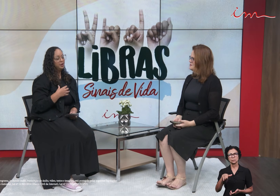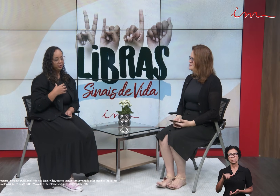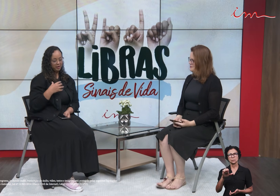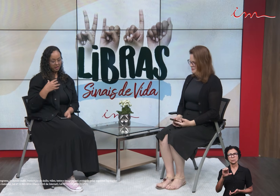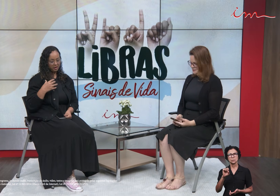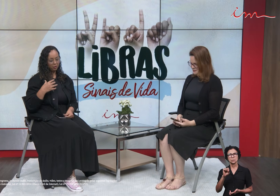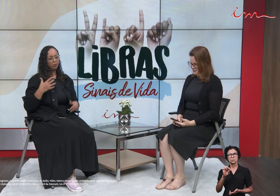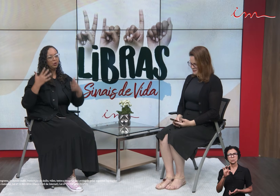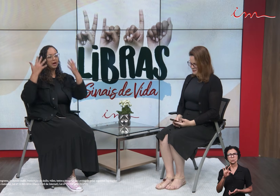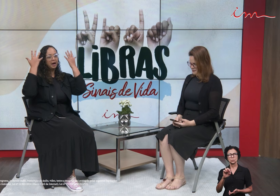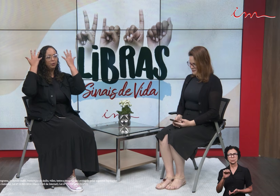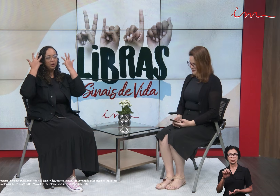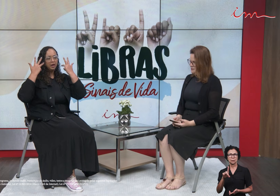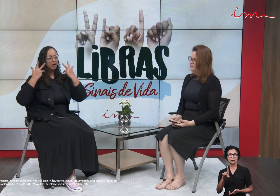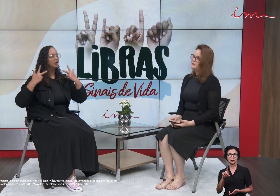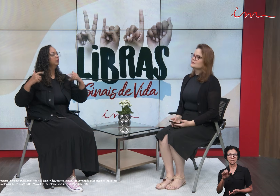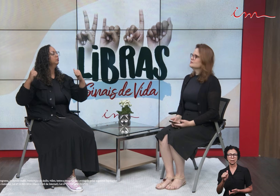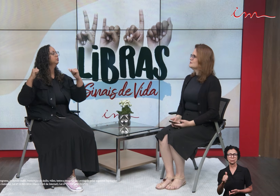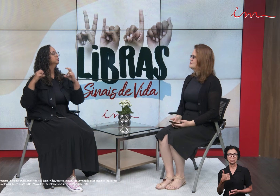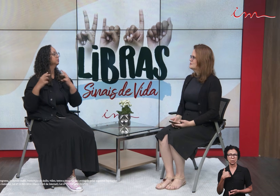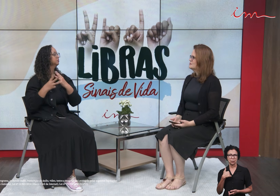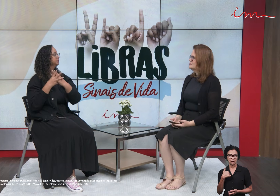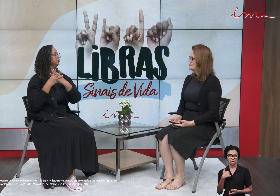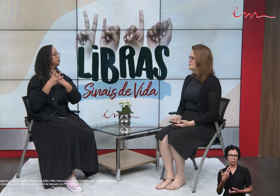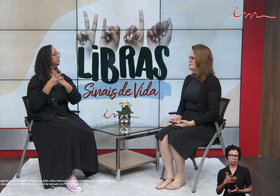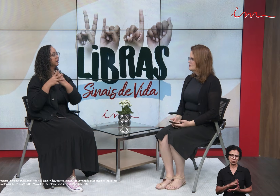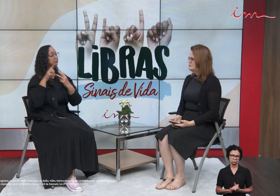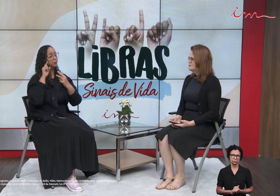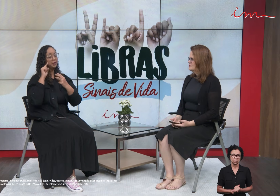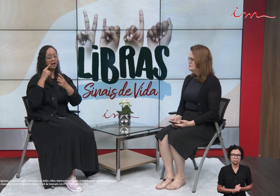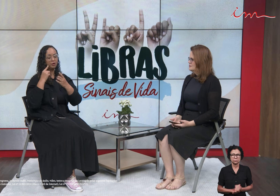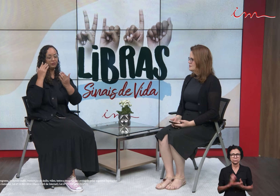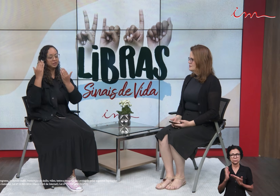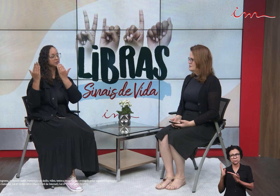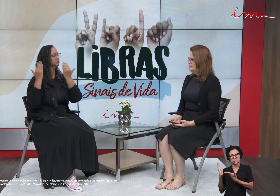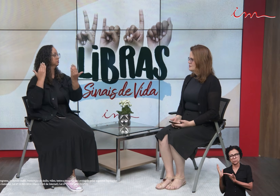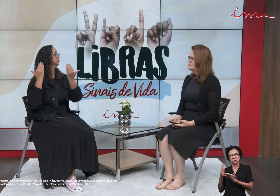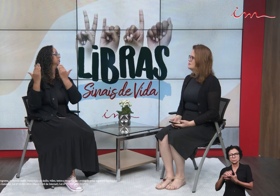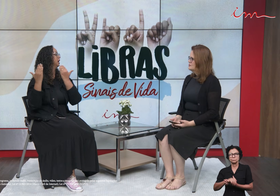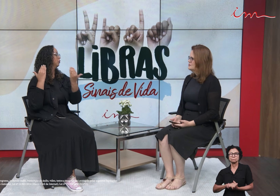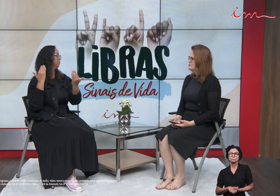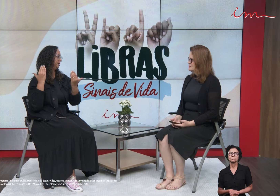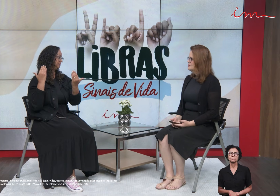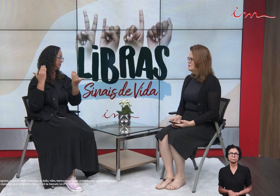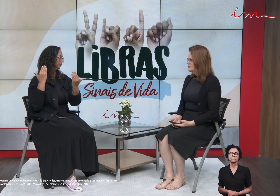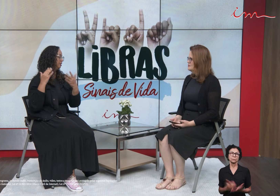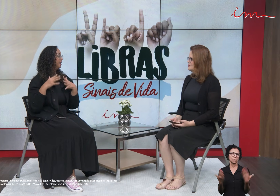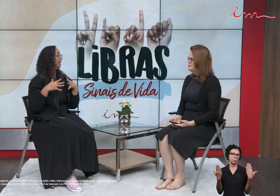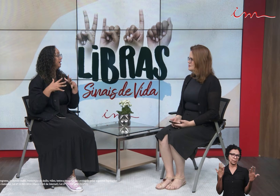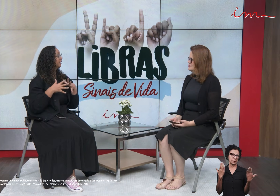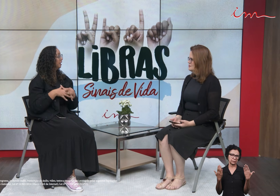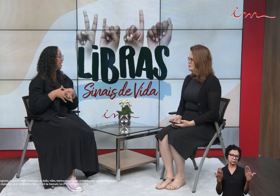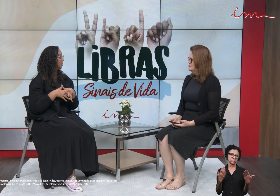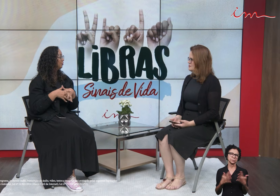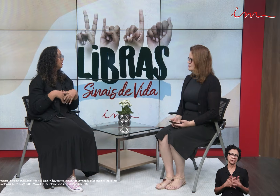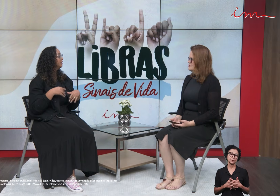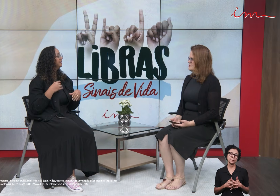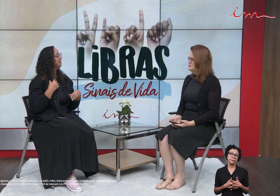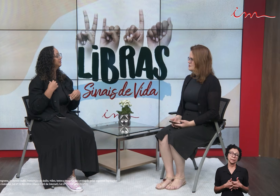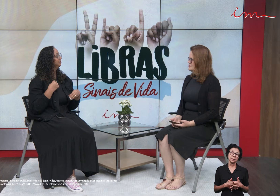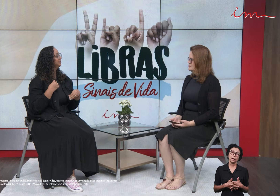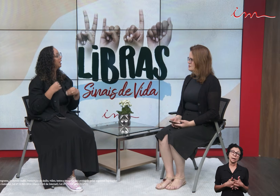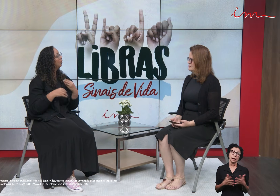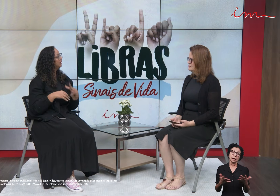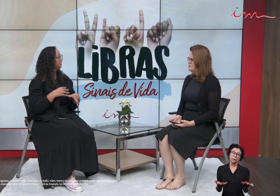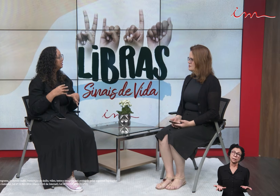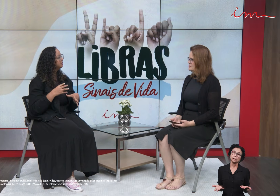Assim, eu colocar o leão de Judá, porque aí eu faço a comparação. É claro